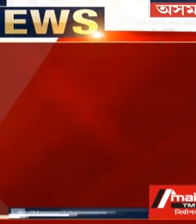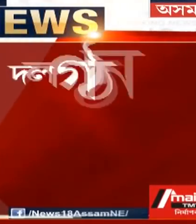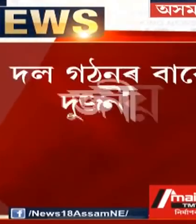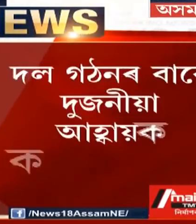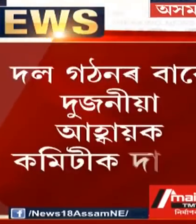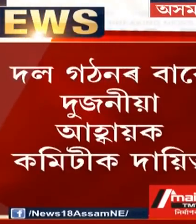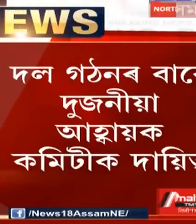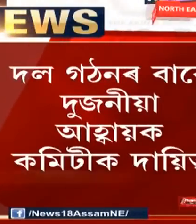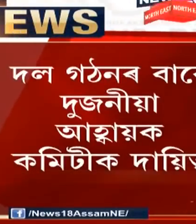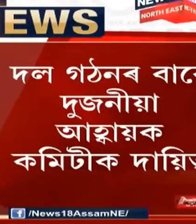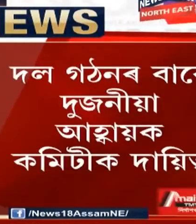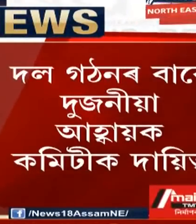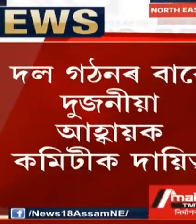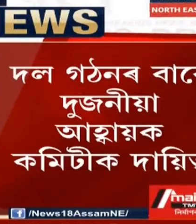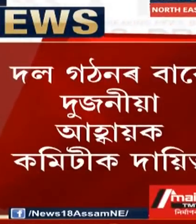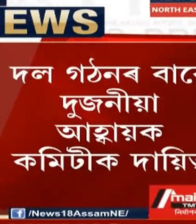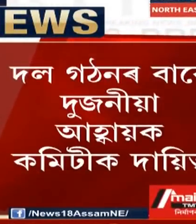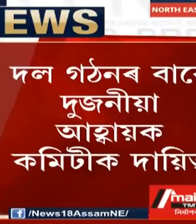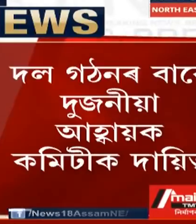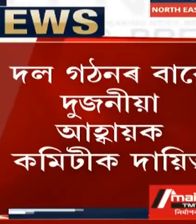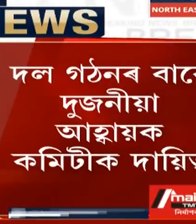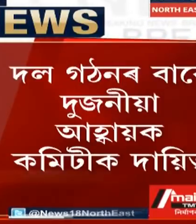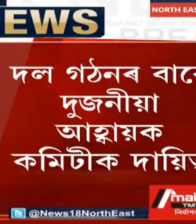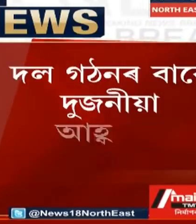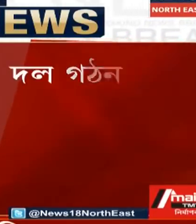ये कथा स्पष्ट रूप उल्लेख कर